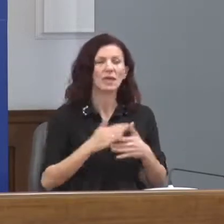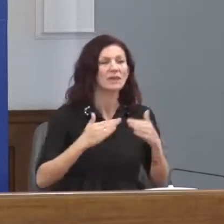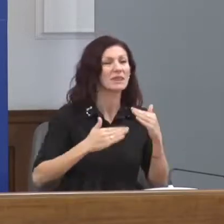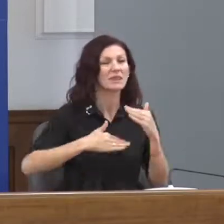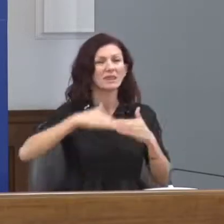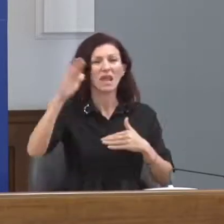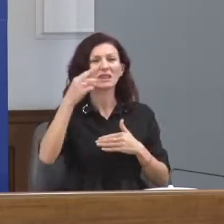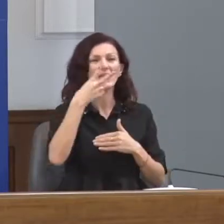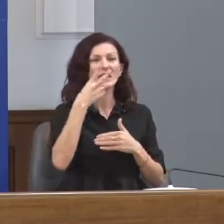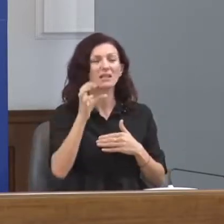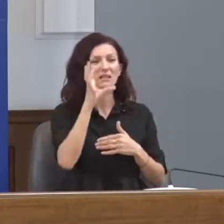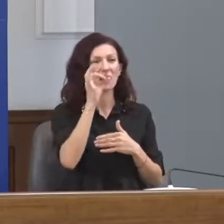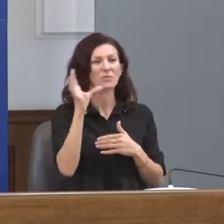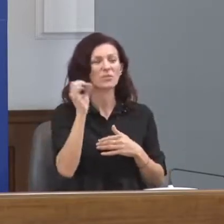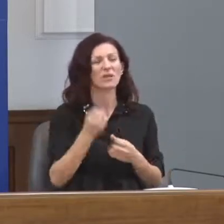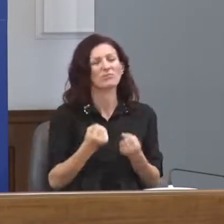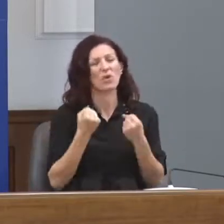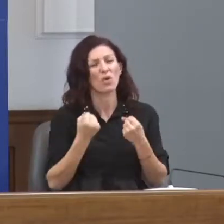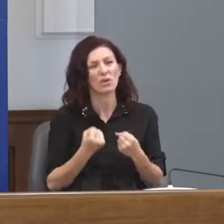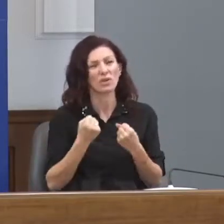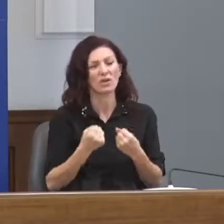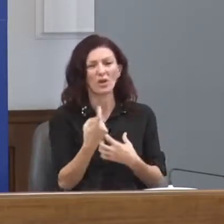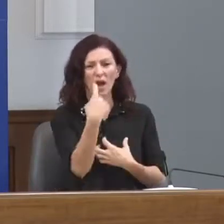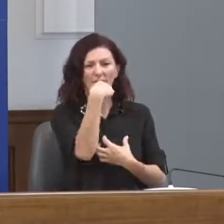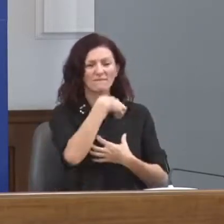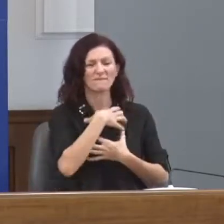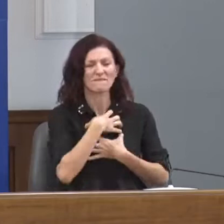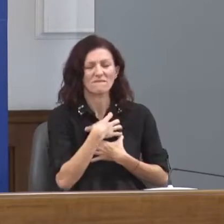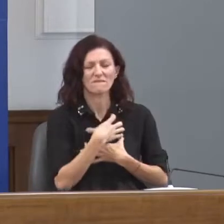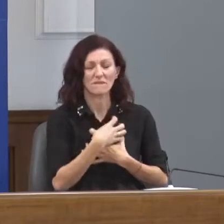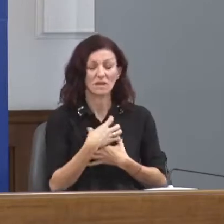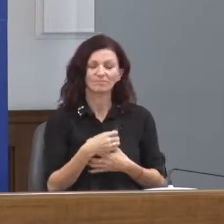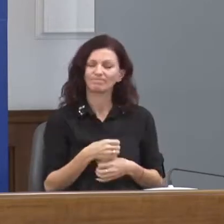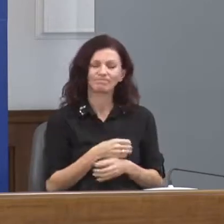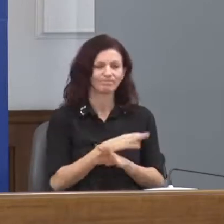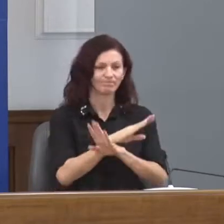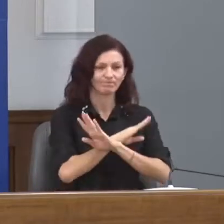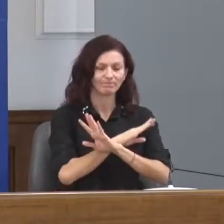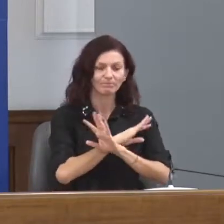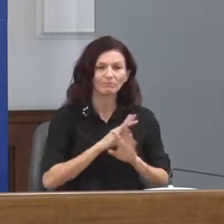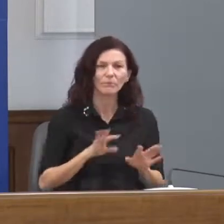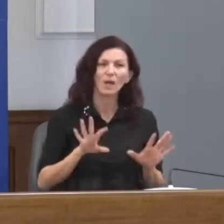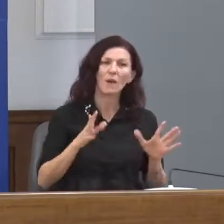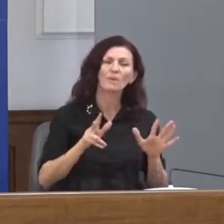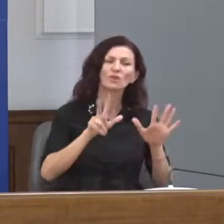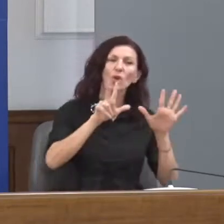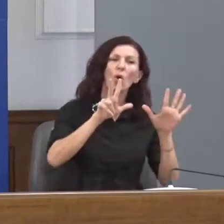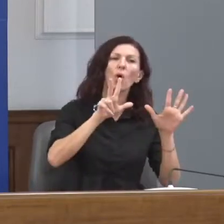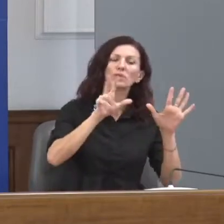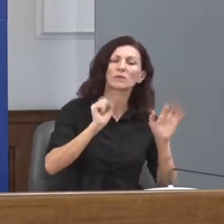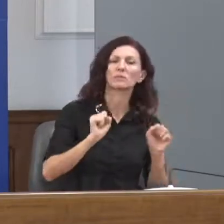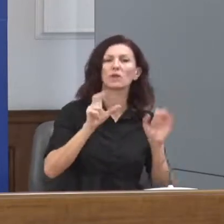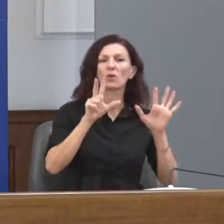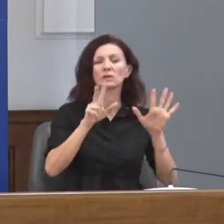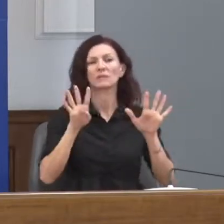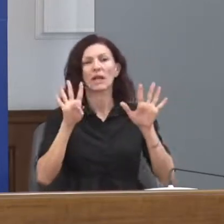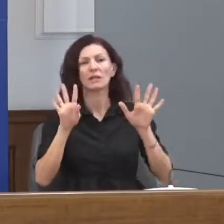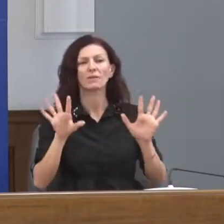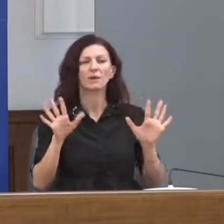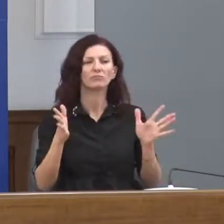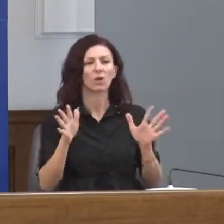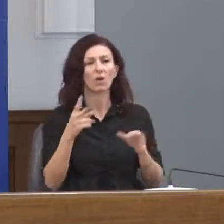тежко протичане и завършват фатално. Между 80 и 89 години са